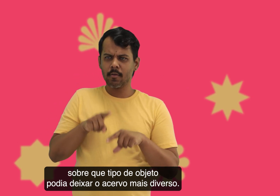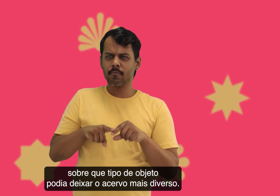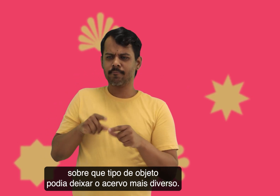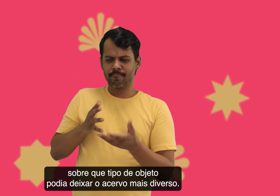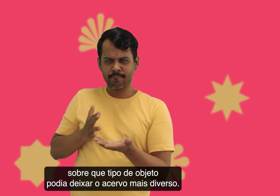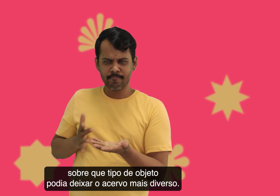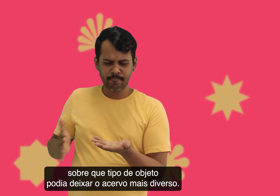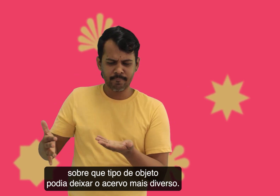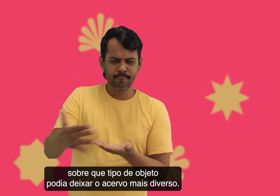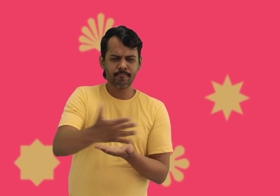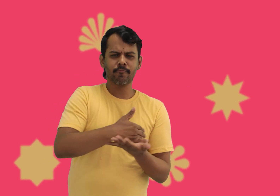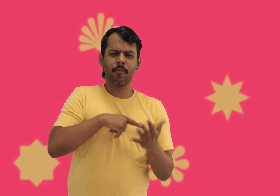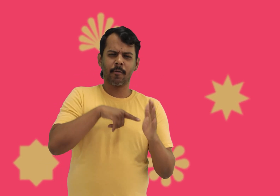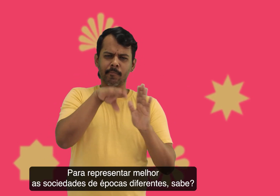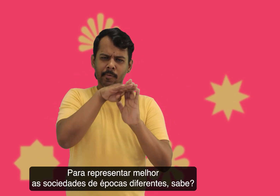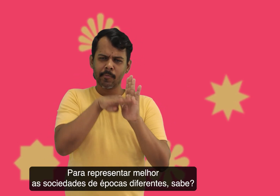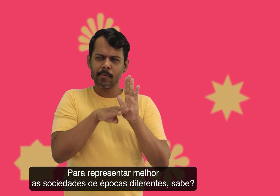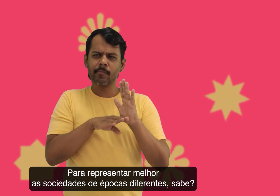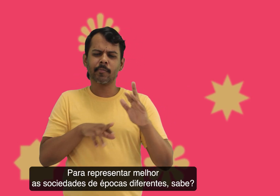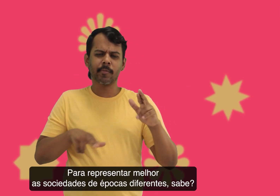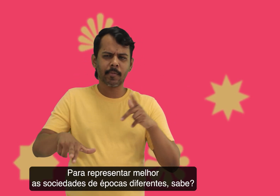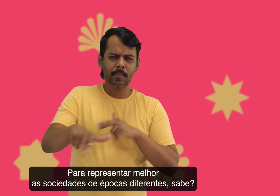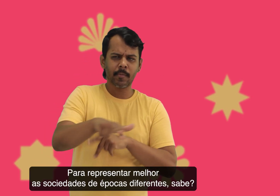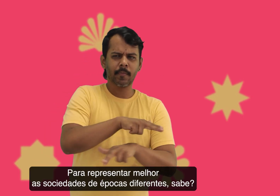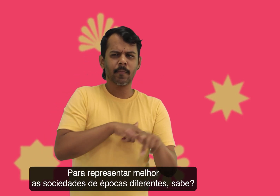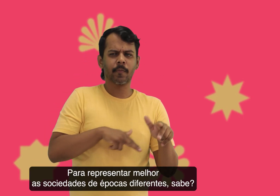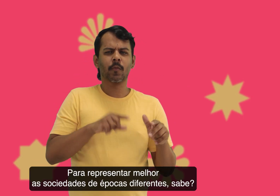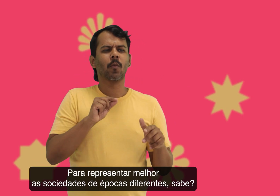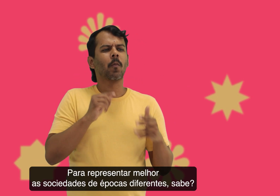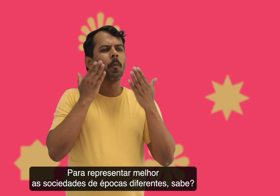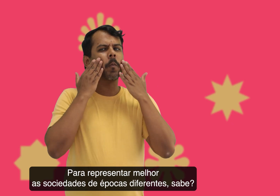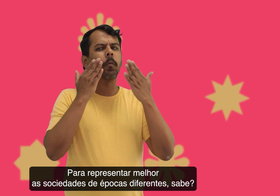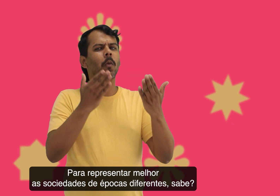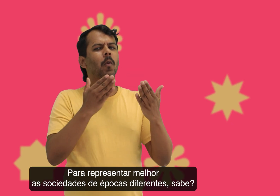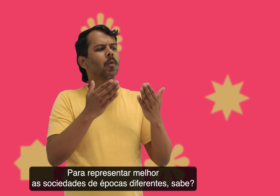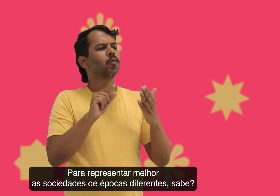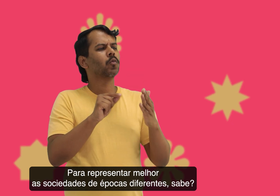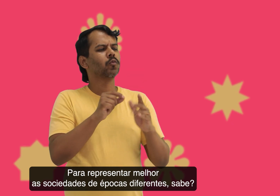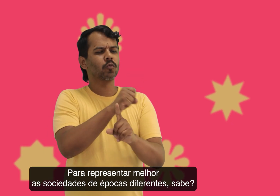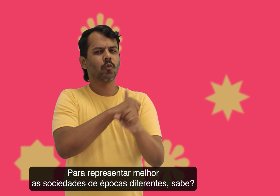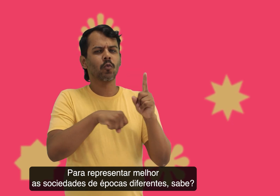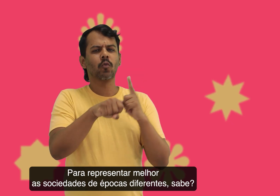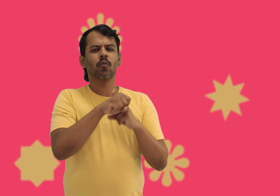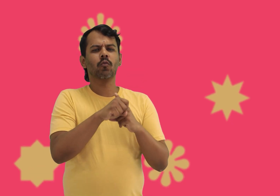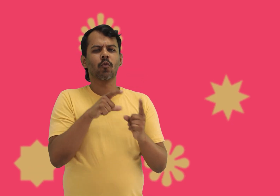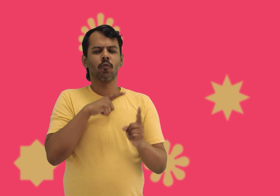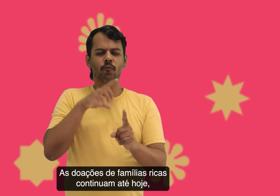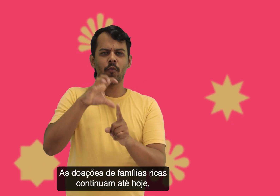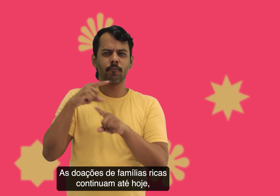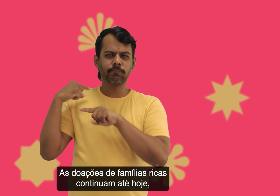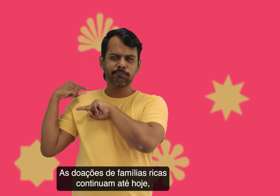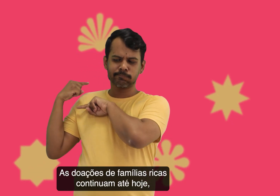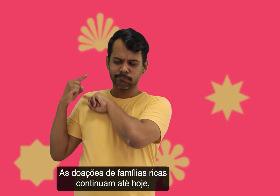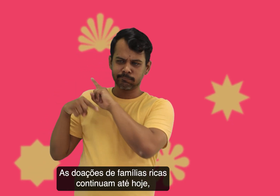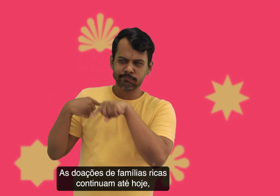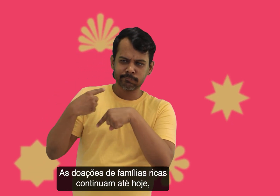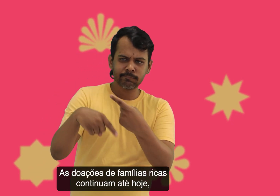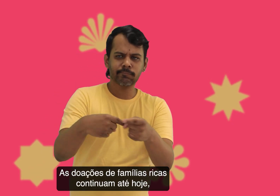deixar o acervo mais diverso, para representar melhor as sociedades de épocas diferentes, sabe? As doações de famílias